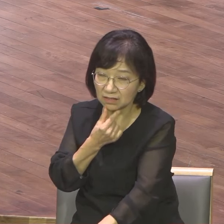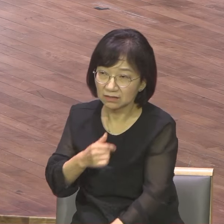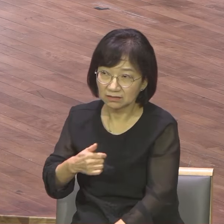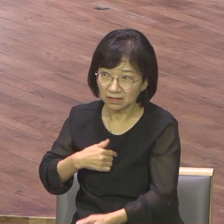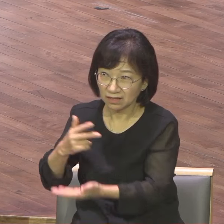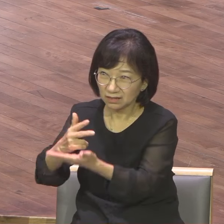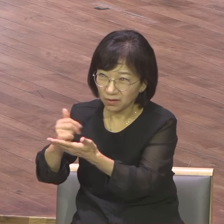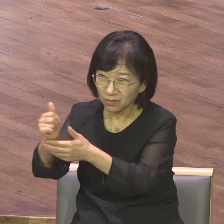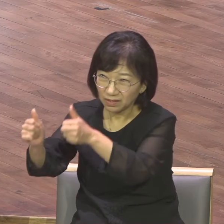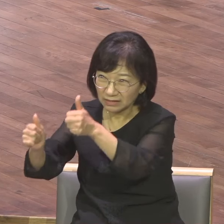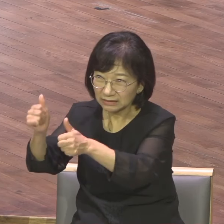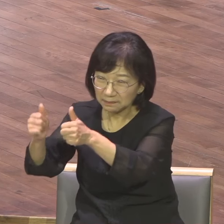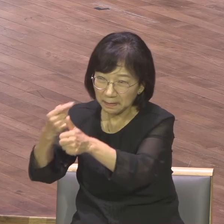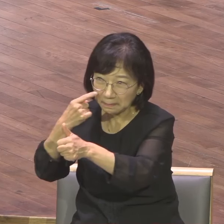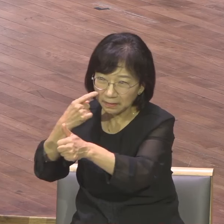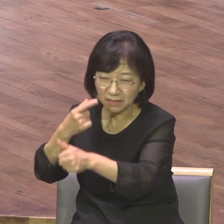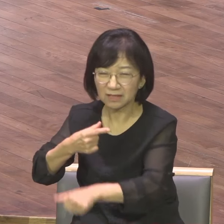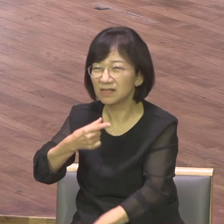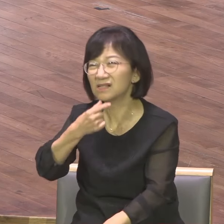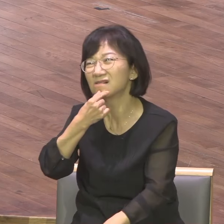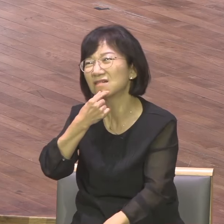시험하지 아니하겠나이다 한지라.